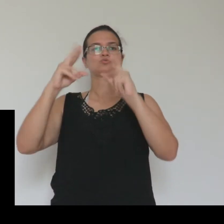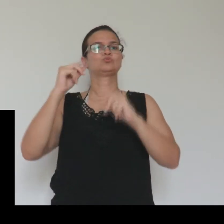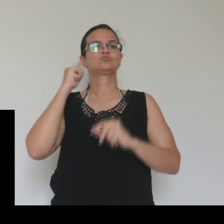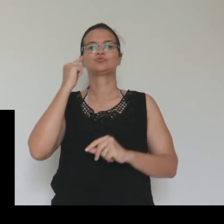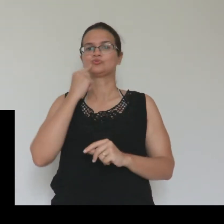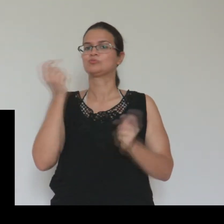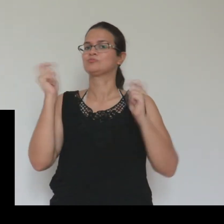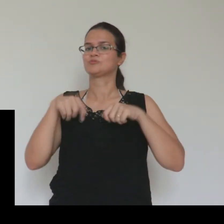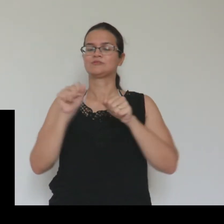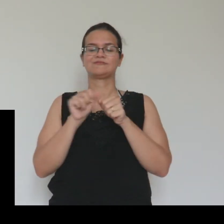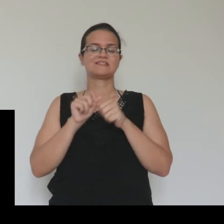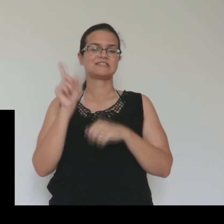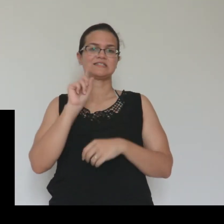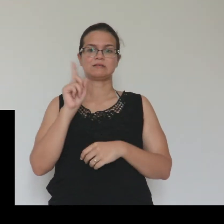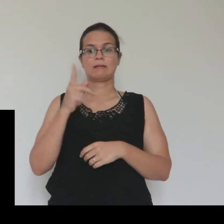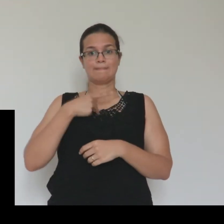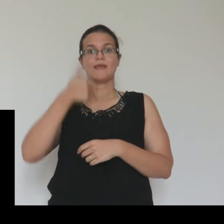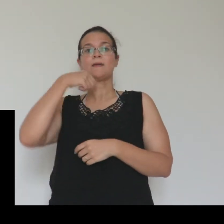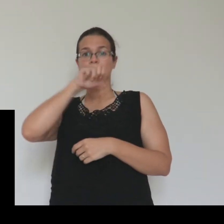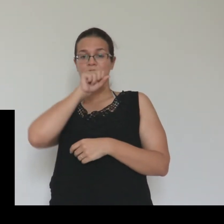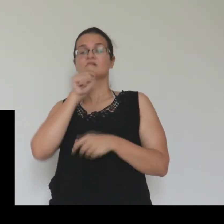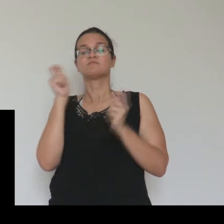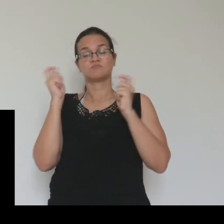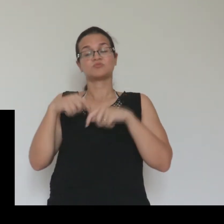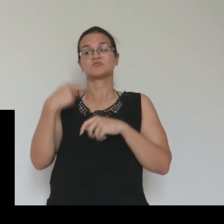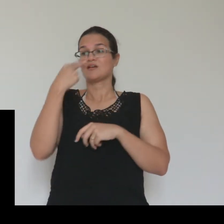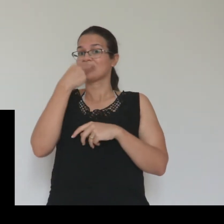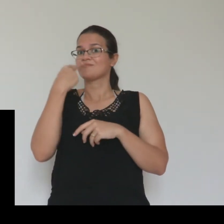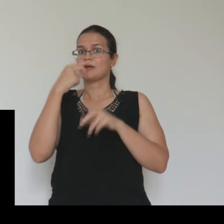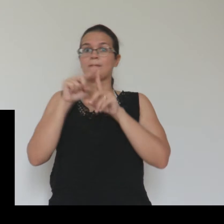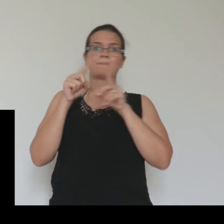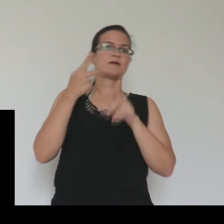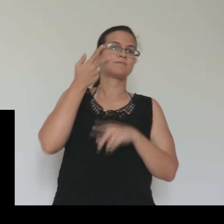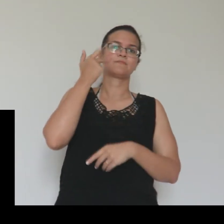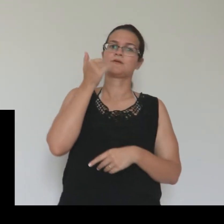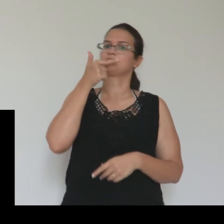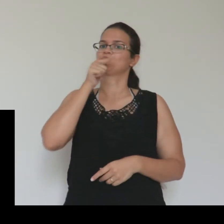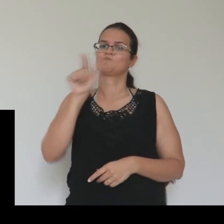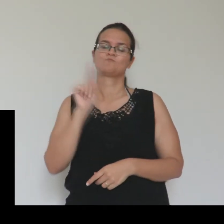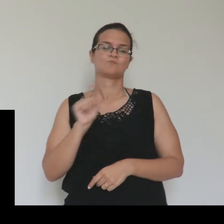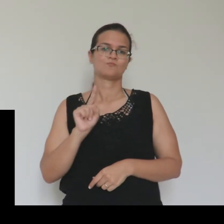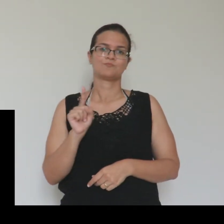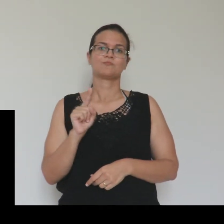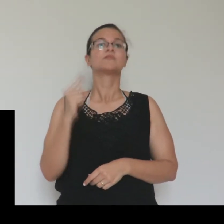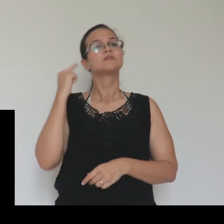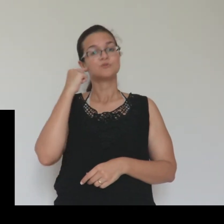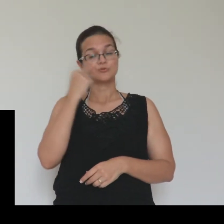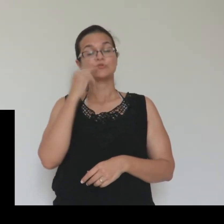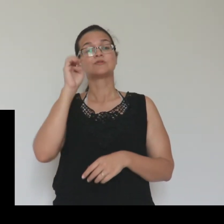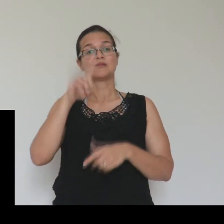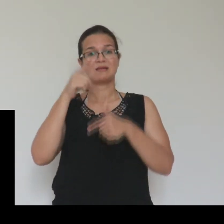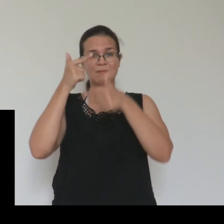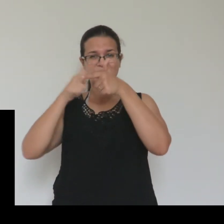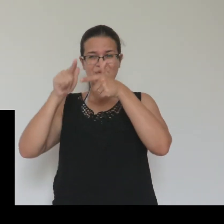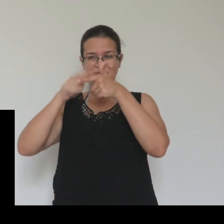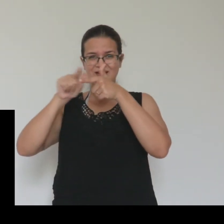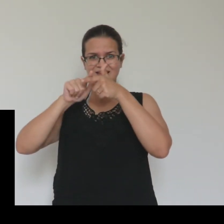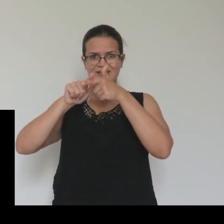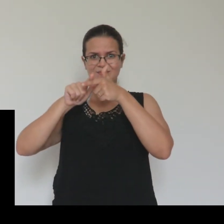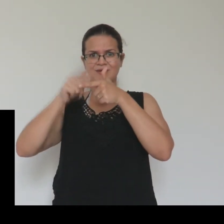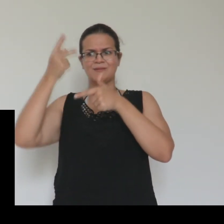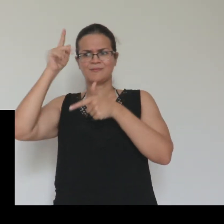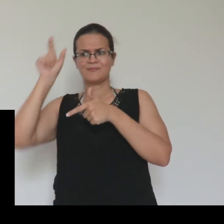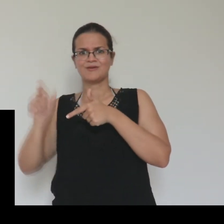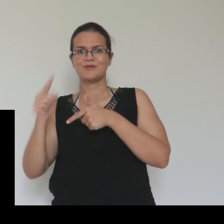não faz. A surdez é um problema para os surdos? Então, assim, a surdez não é um problema para os surdos.